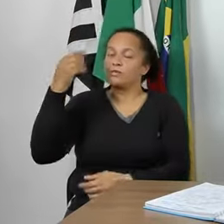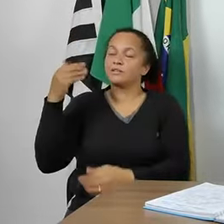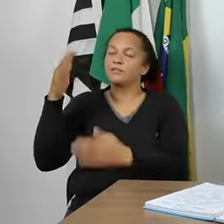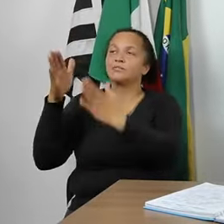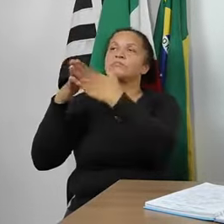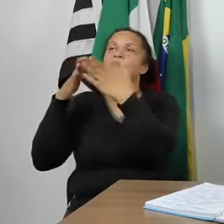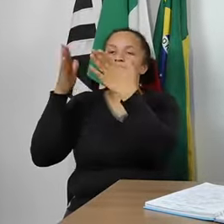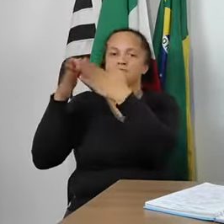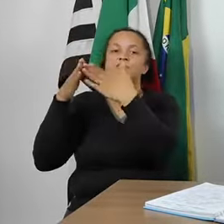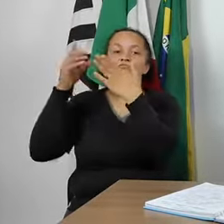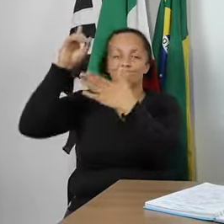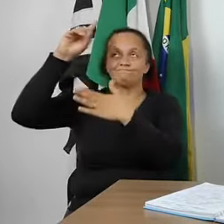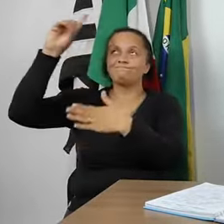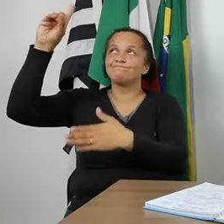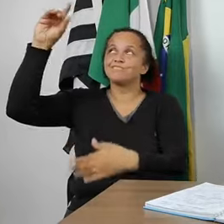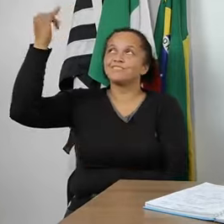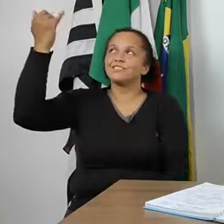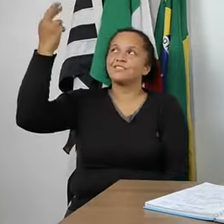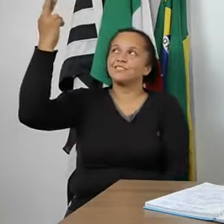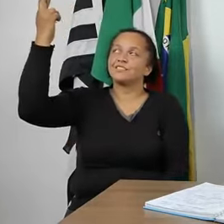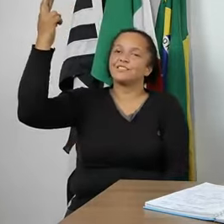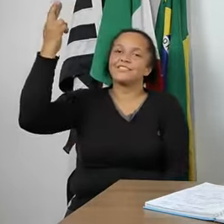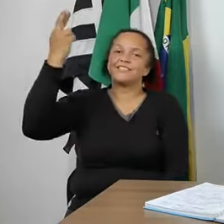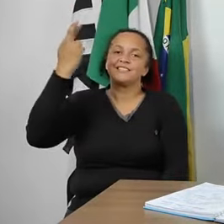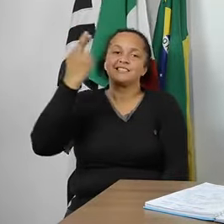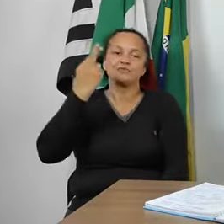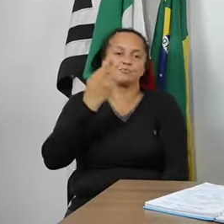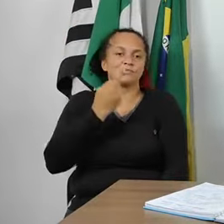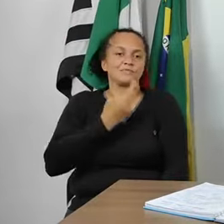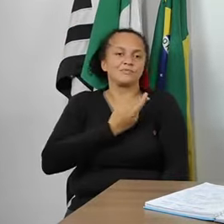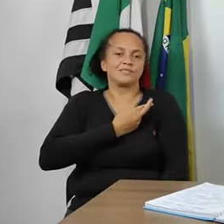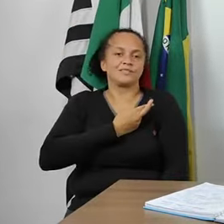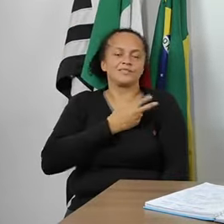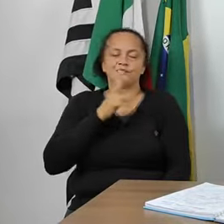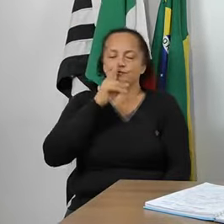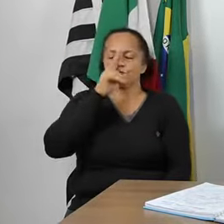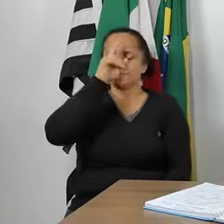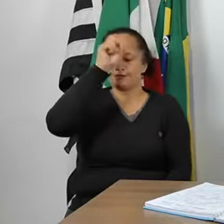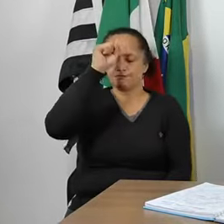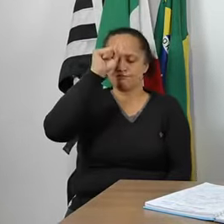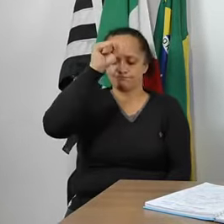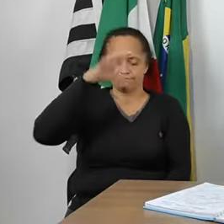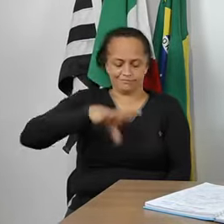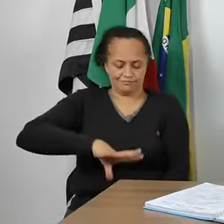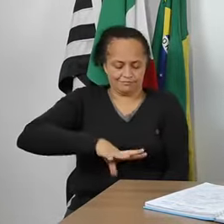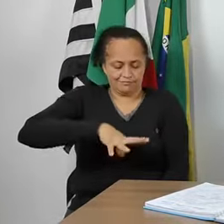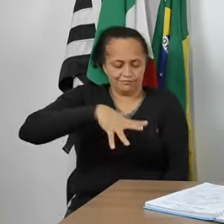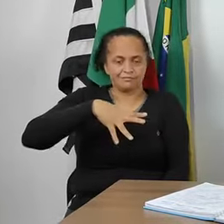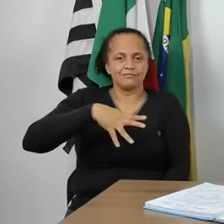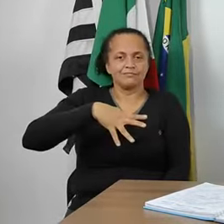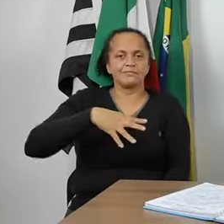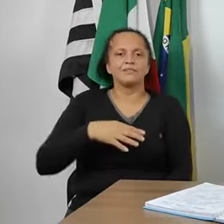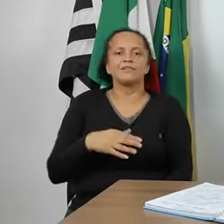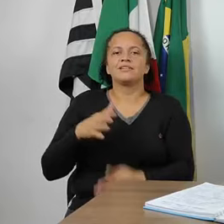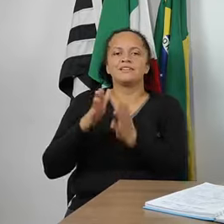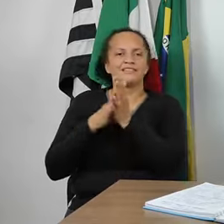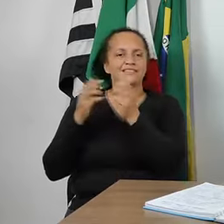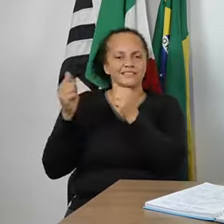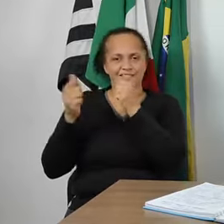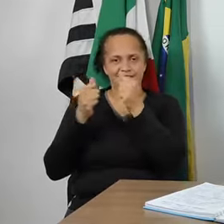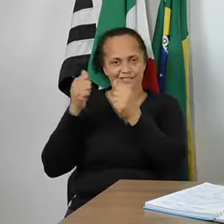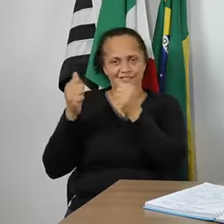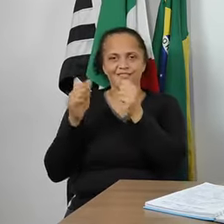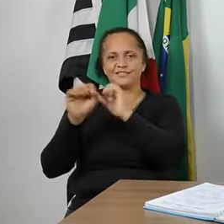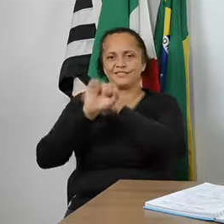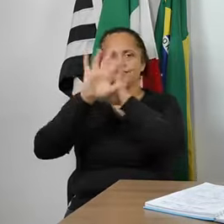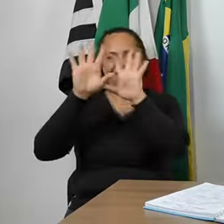me respondeste e deste-me força e coragem. Aleluia! Glória a Deus!